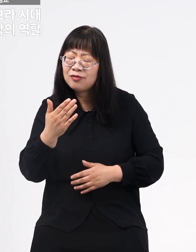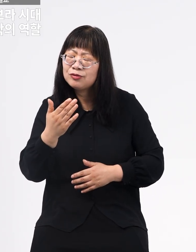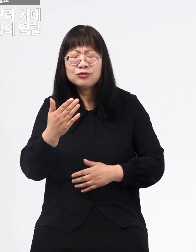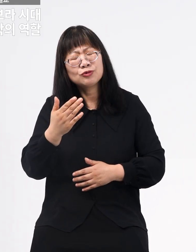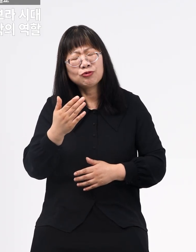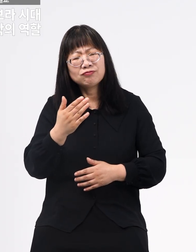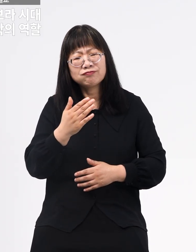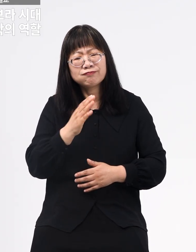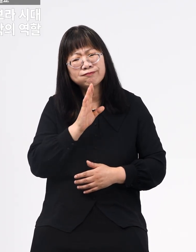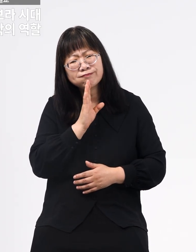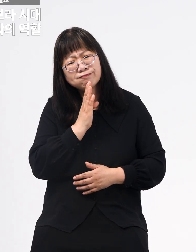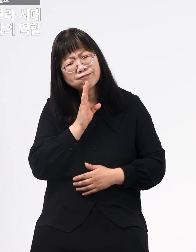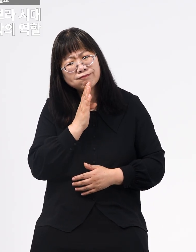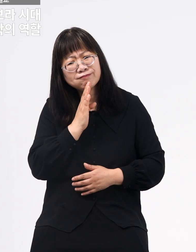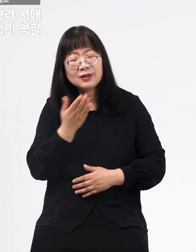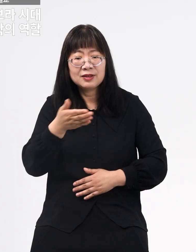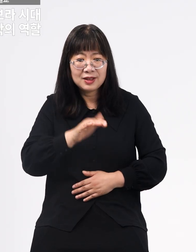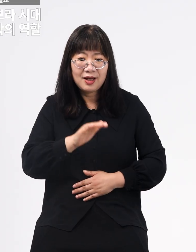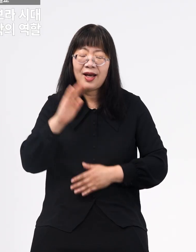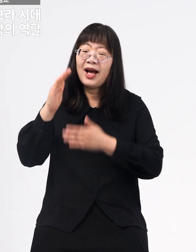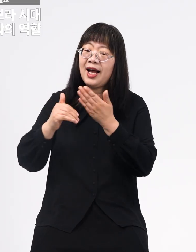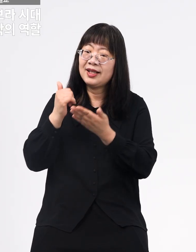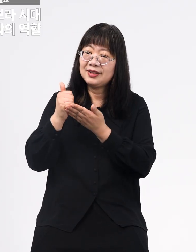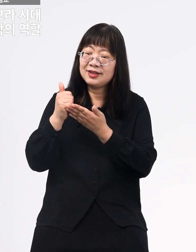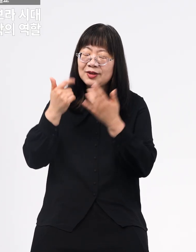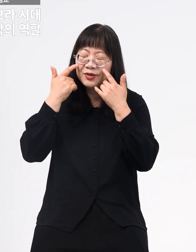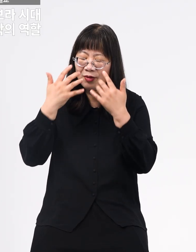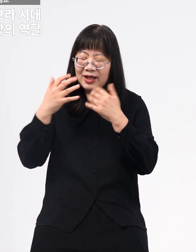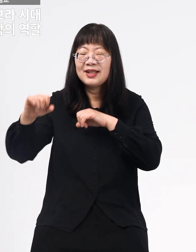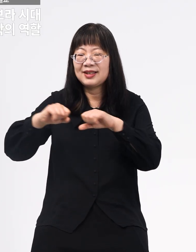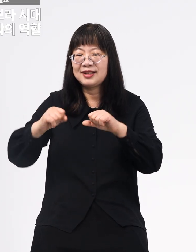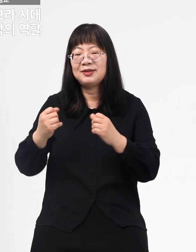이것이 정확하게 하나님이 일하시는 방식이에요.